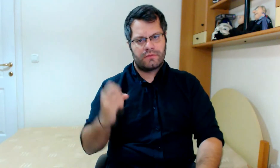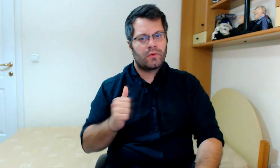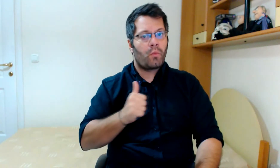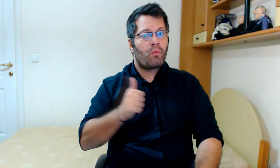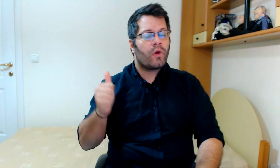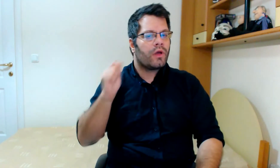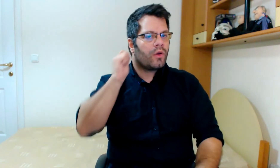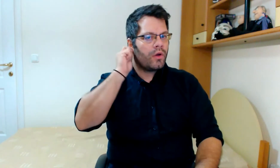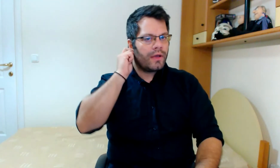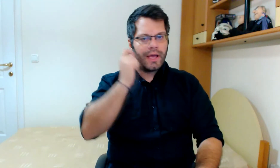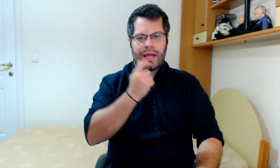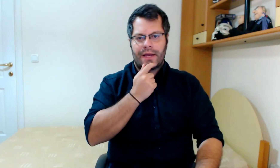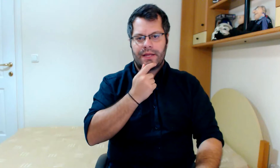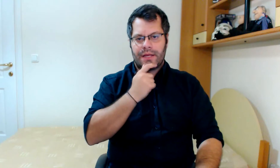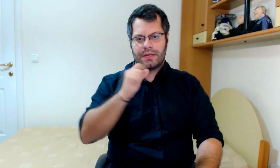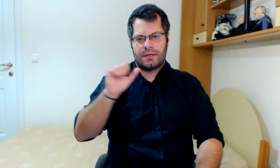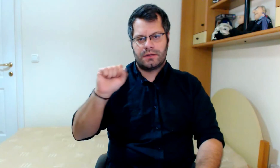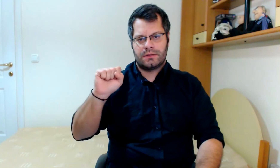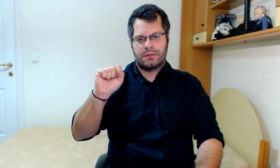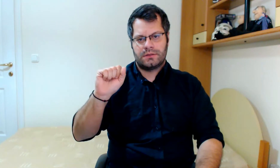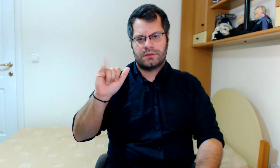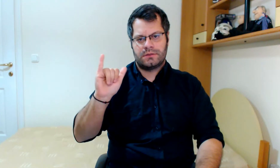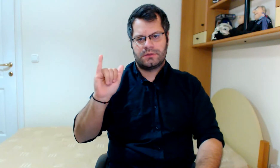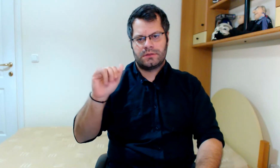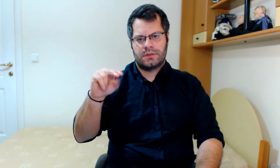να κατεβάσω μόνο το Synapse.